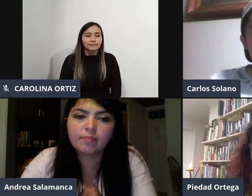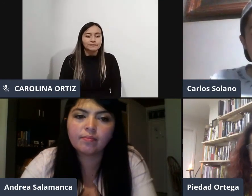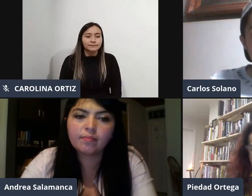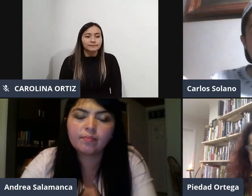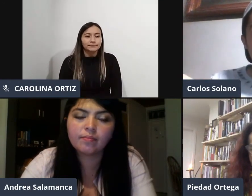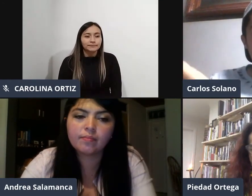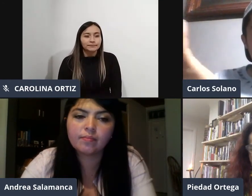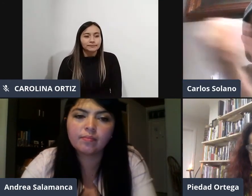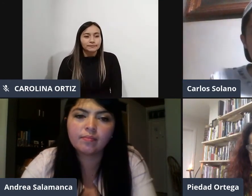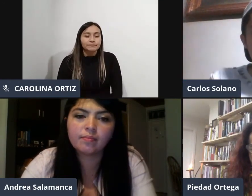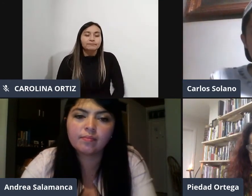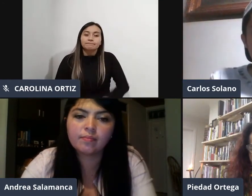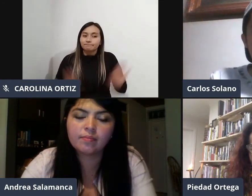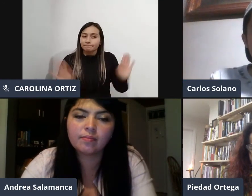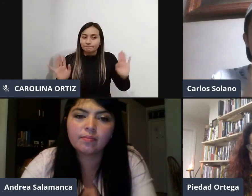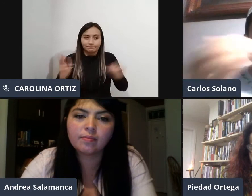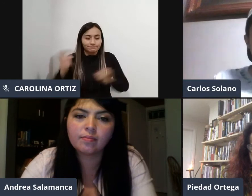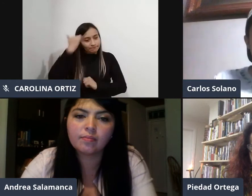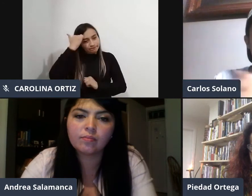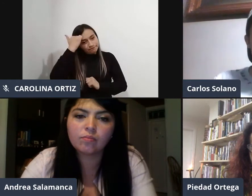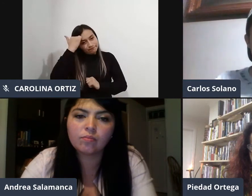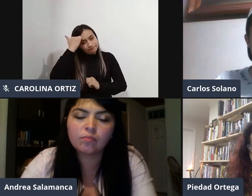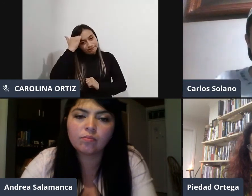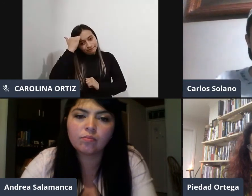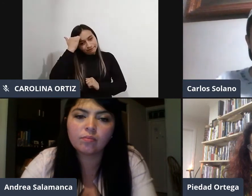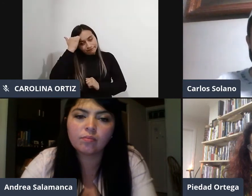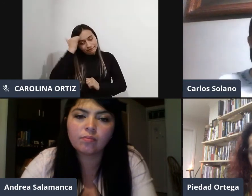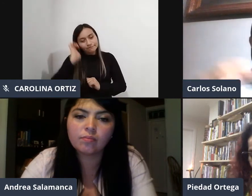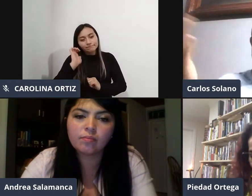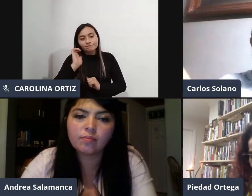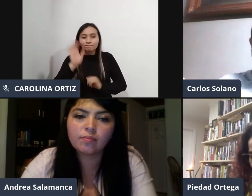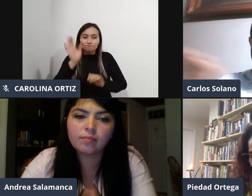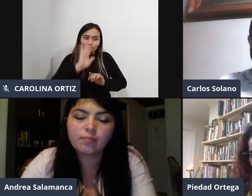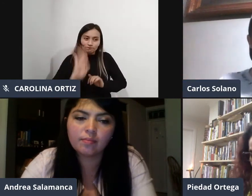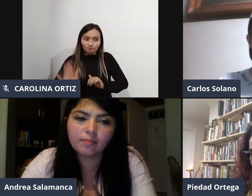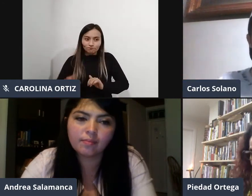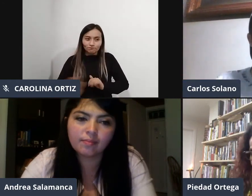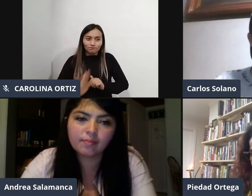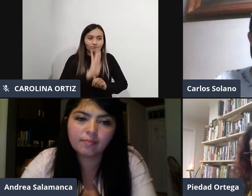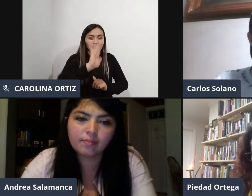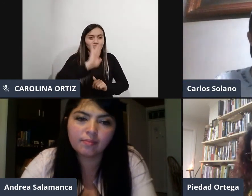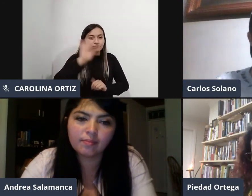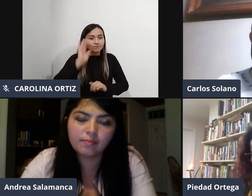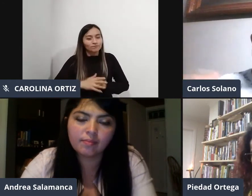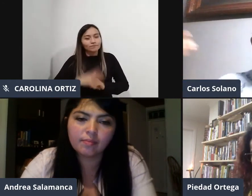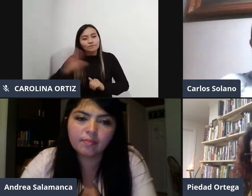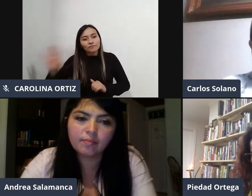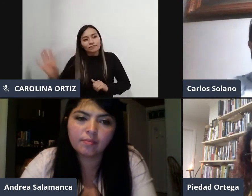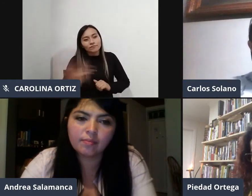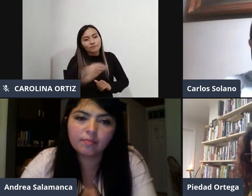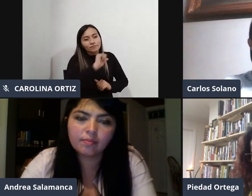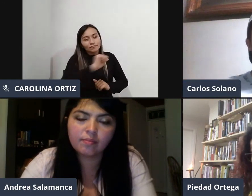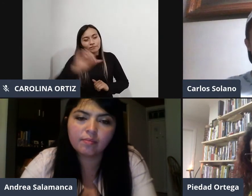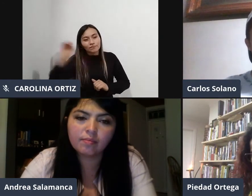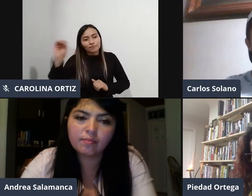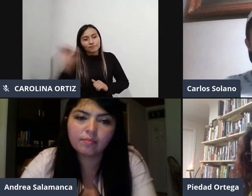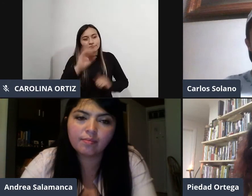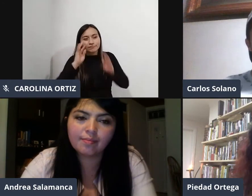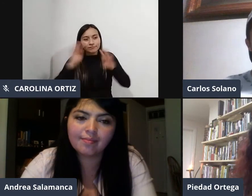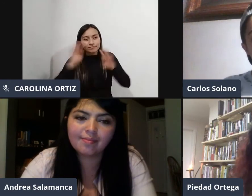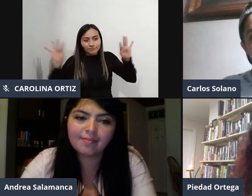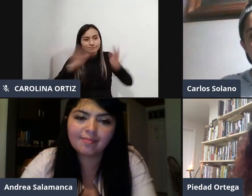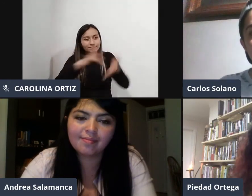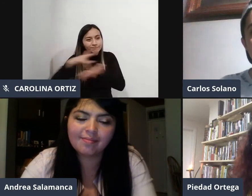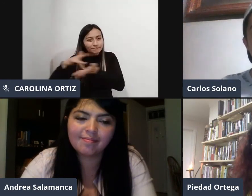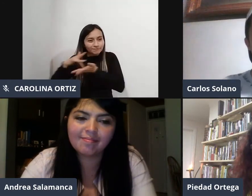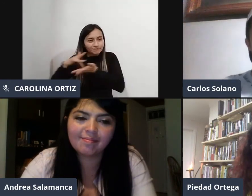Y nada, profesoras, entonces las dejo para que se despidan, y a todas y a todos los que participaron, los que van a ver el video, los que están viendo,